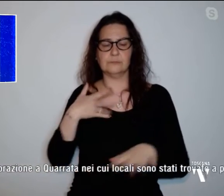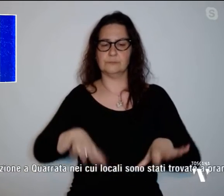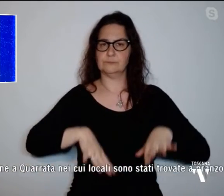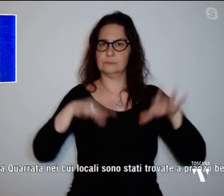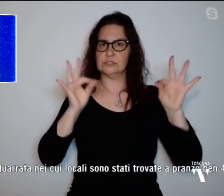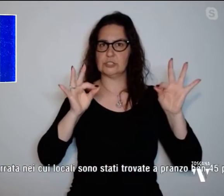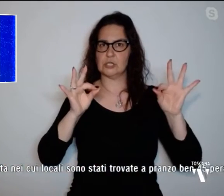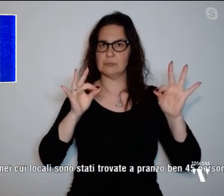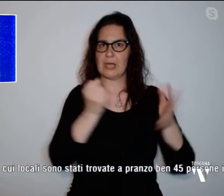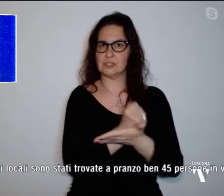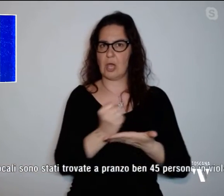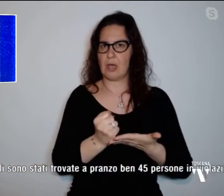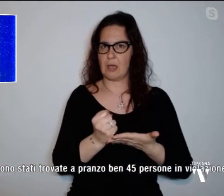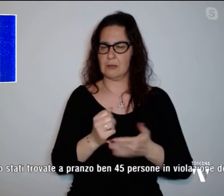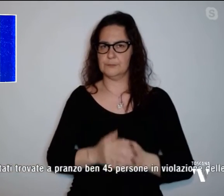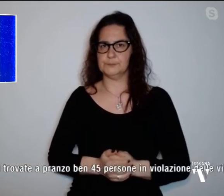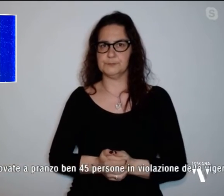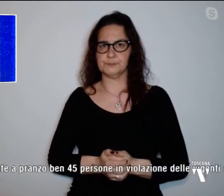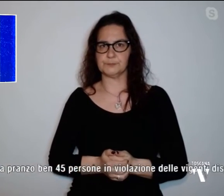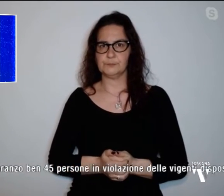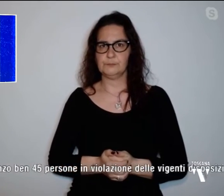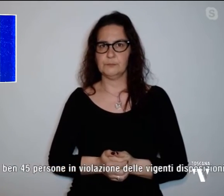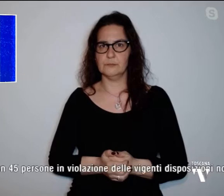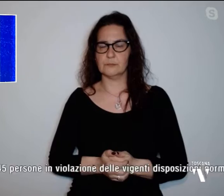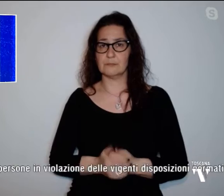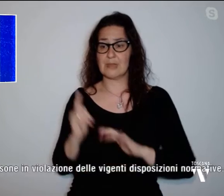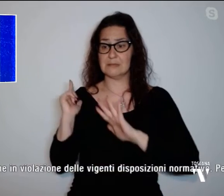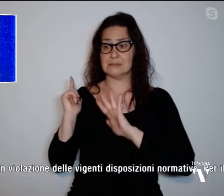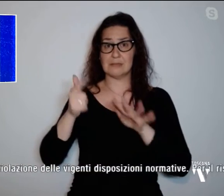delle attività. Solo nell'ultima settimana